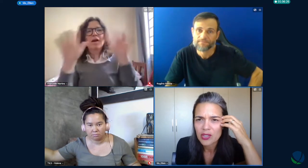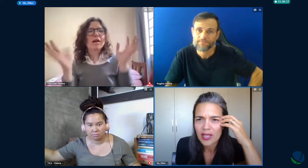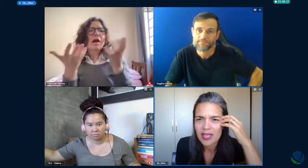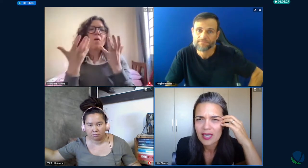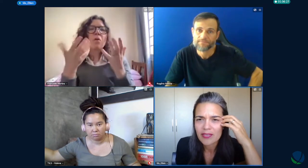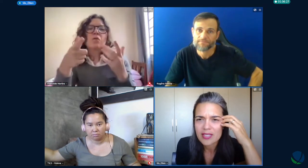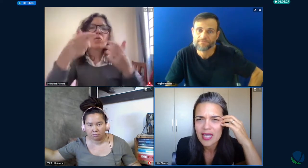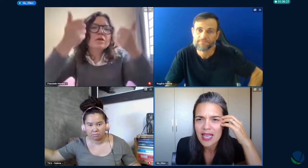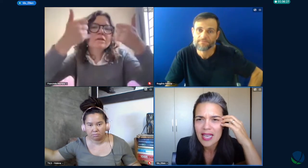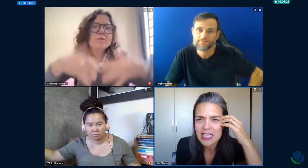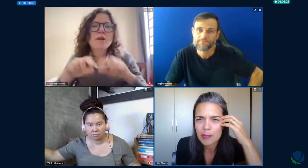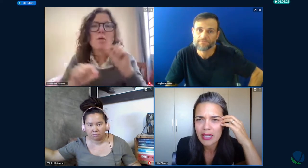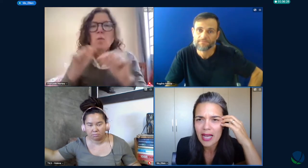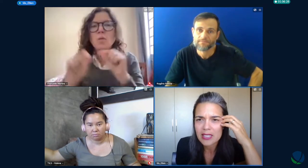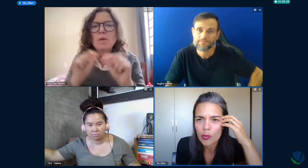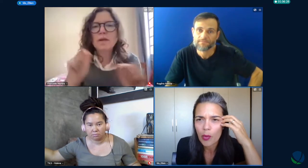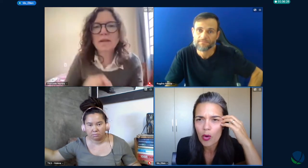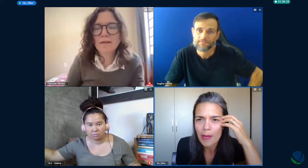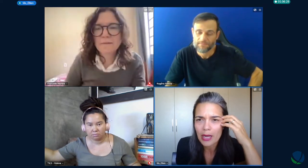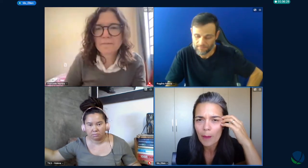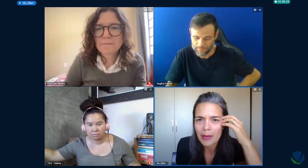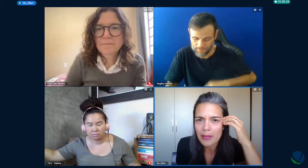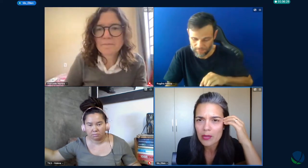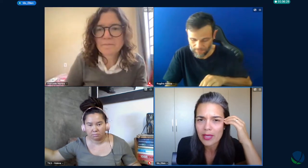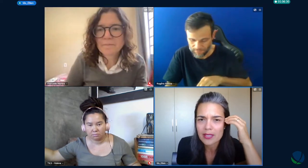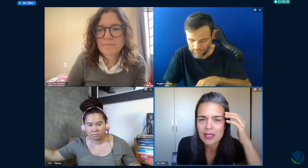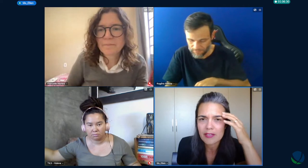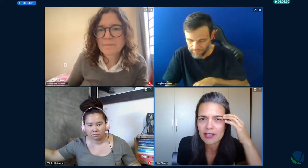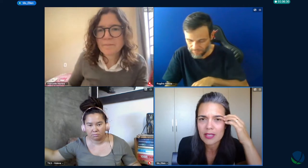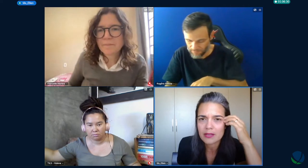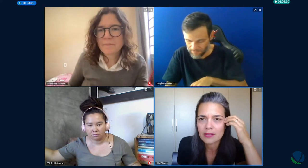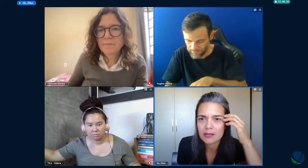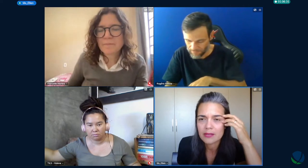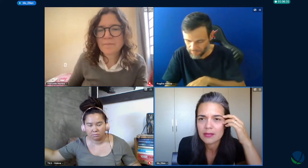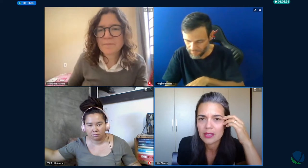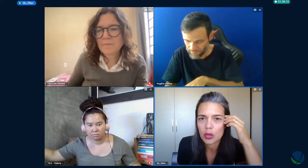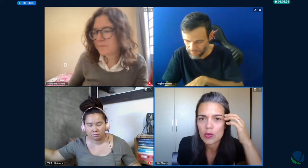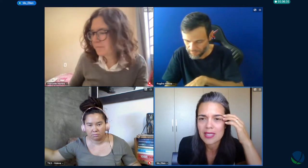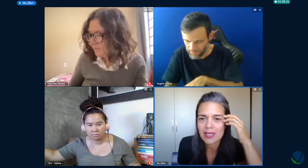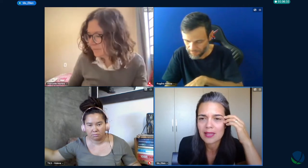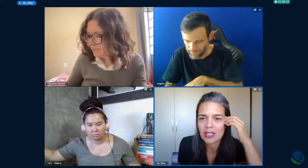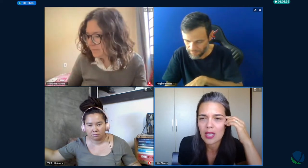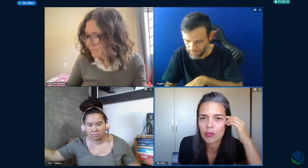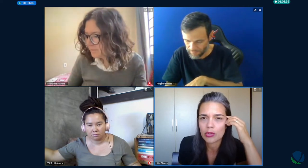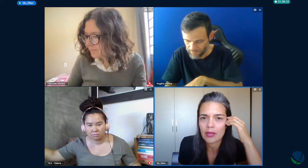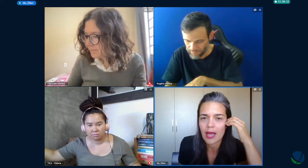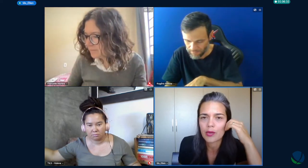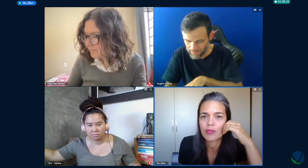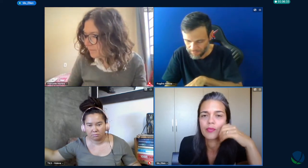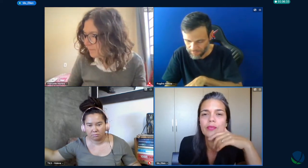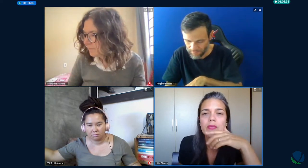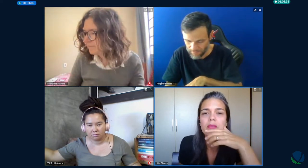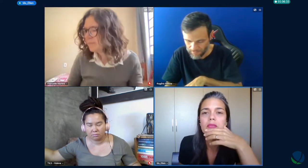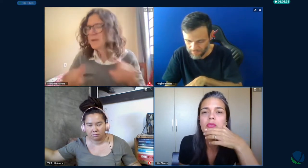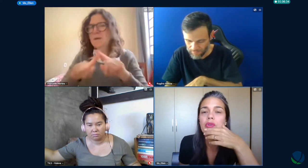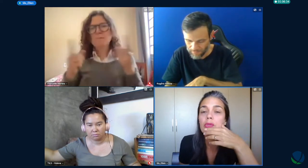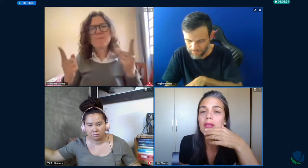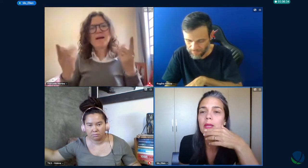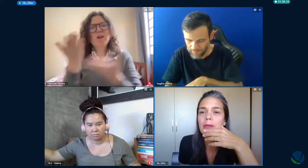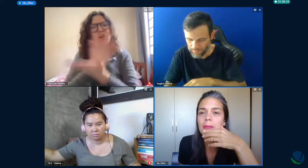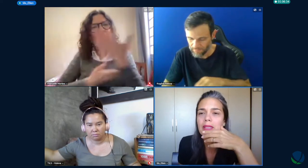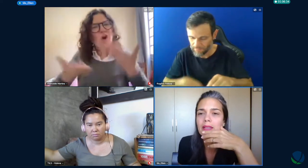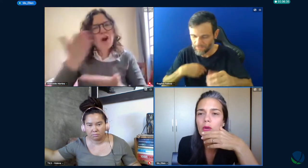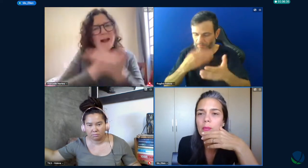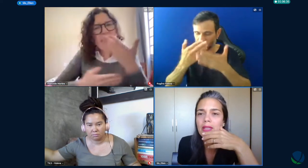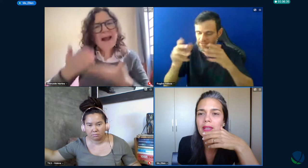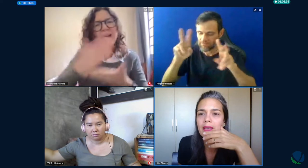Essa frase eu queria que você explicasse um pouco melhor para mim o que ela significa. Que eu não consegui entender muito claro. Foi muito